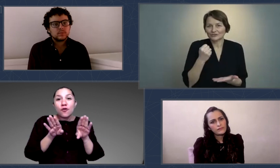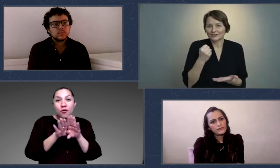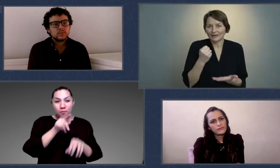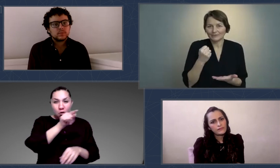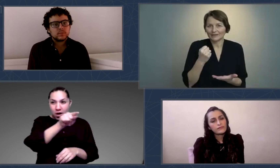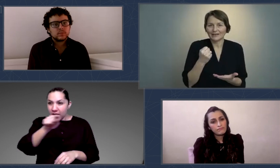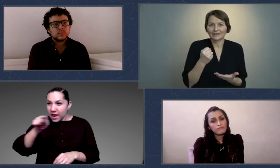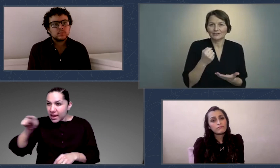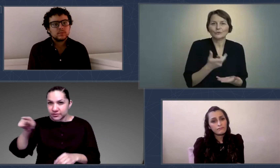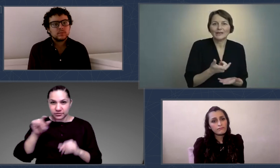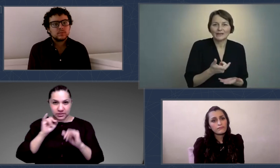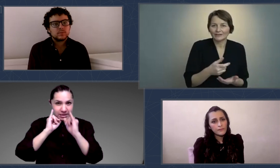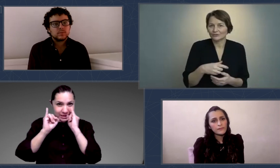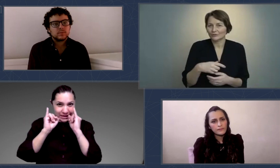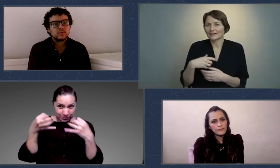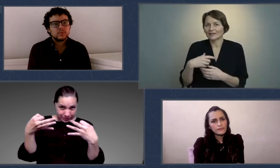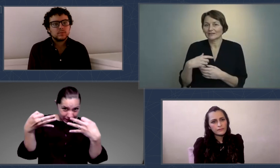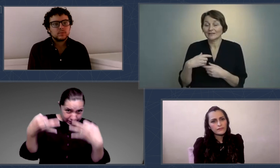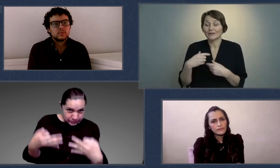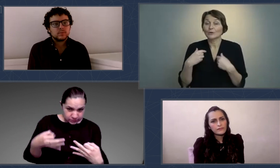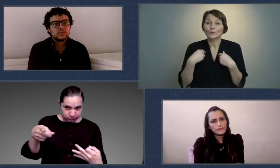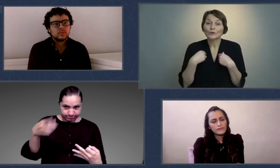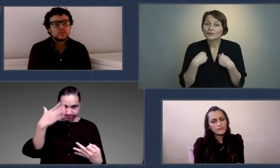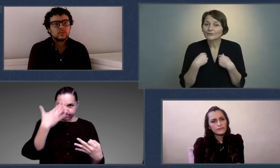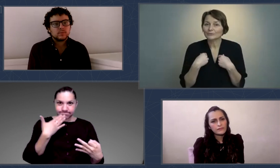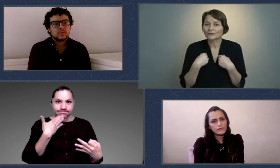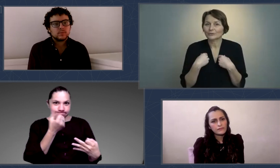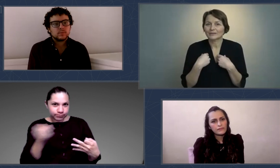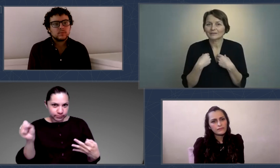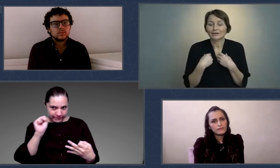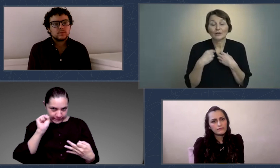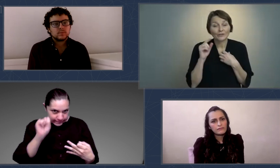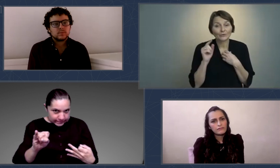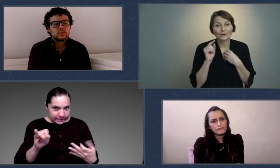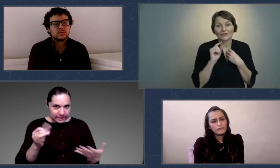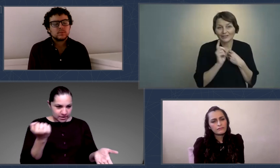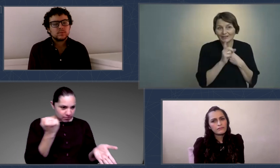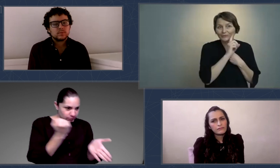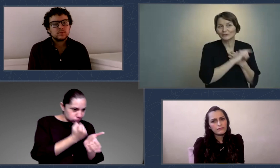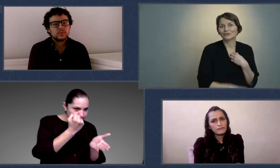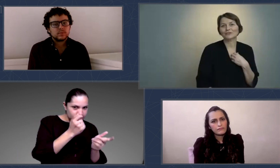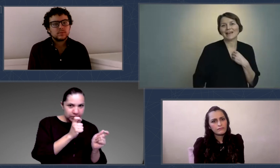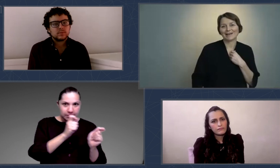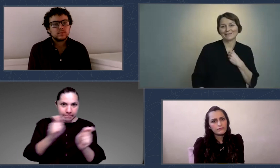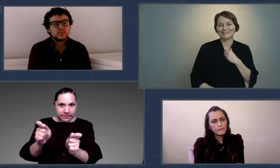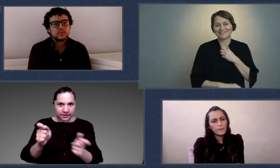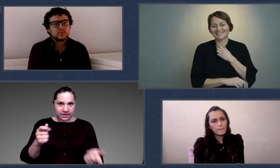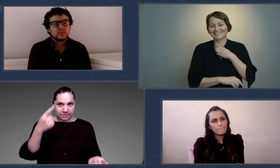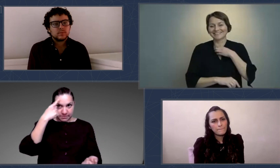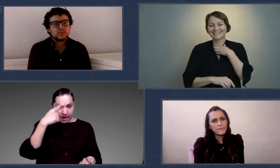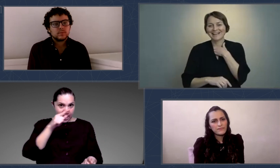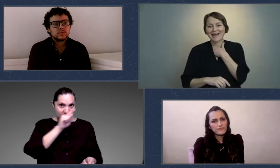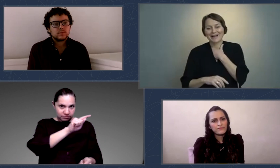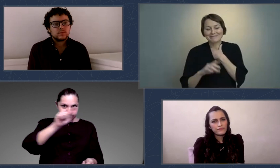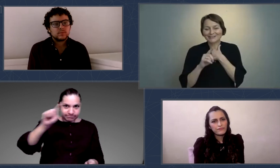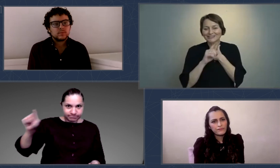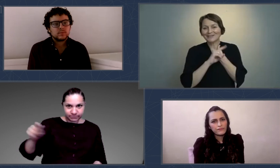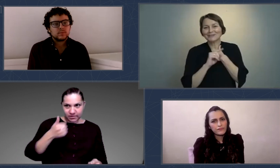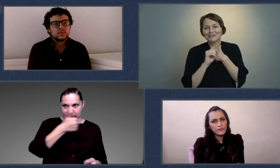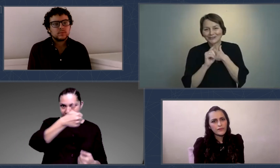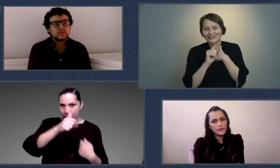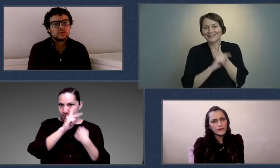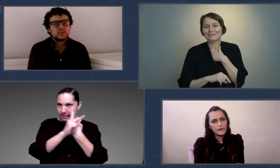esa capacidad o esa habilidad a nivel nacional. O sea, aquí